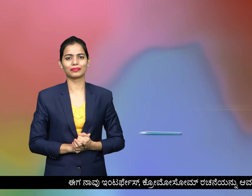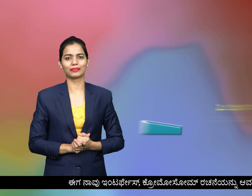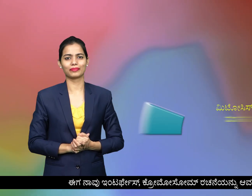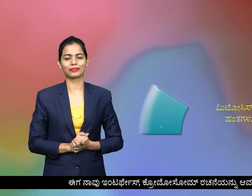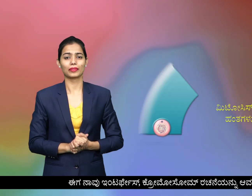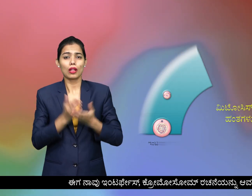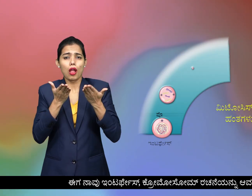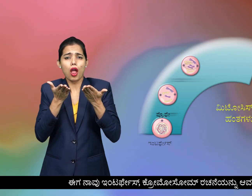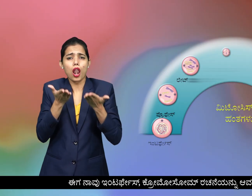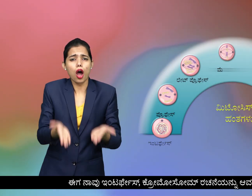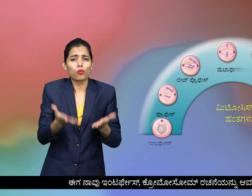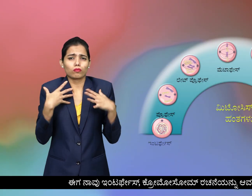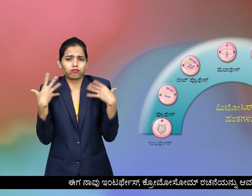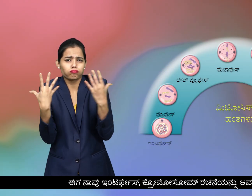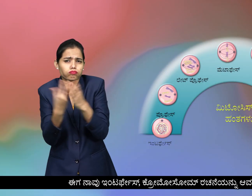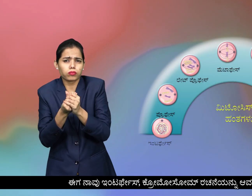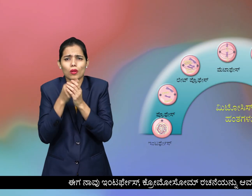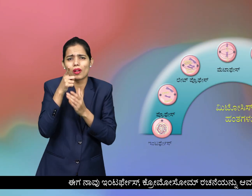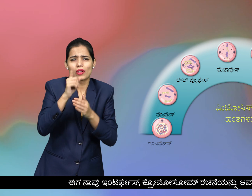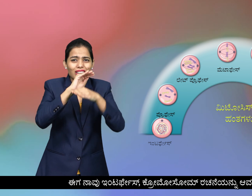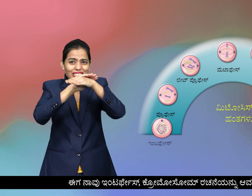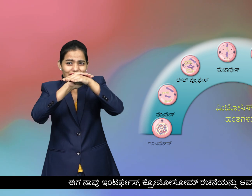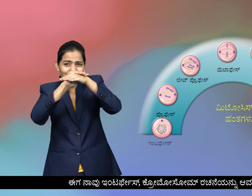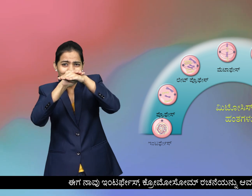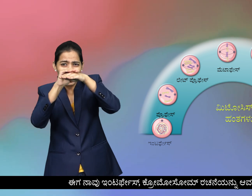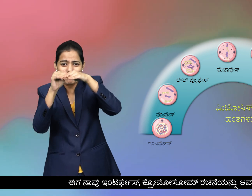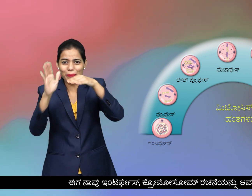ಈಗ ನಾವು ಇಂಟರ್ಫೇಸ್ ಕ್ರೋಮೋಸೋಮ್ ರಚನೆಯನ್ನ ಆವರಿಸಿದ್ದೇವೆ.